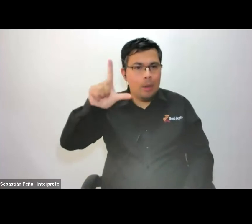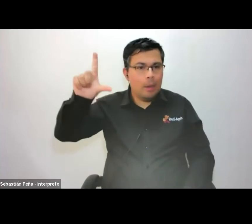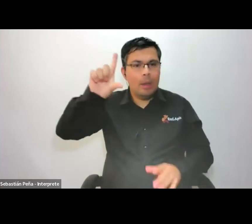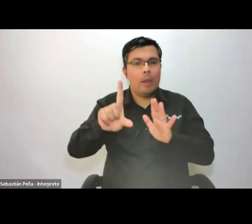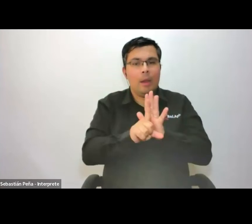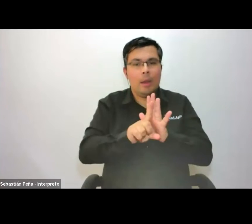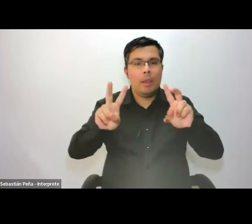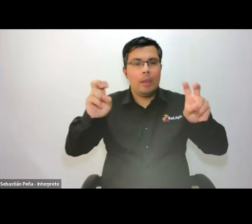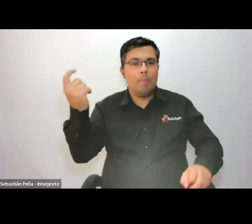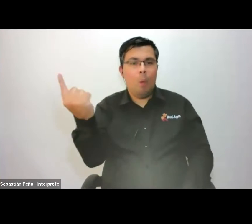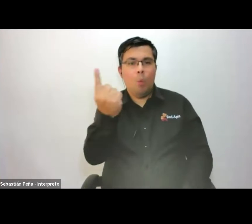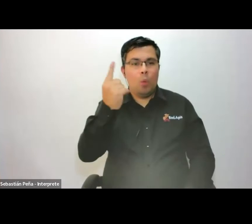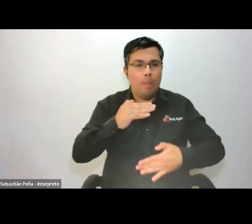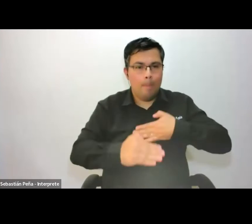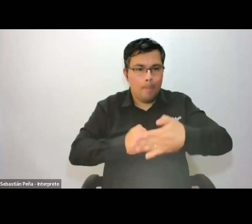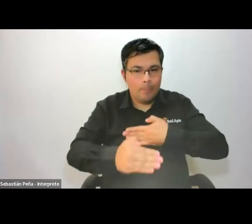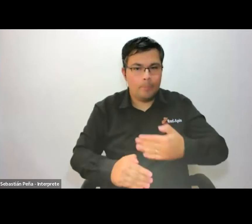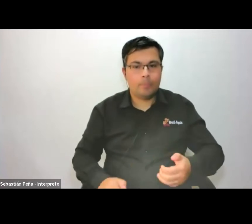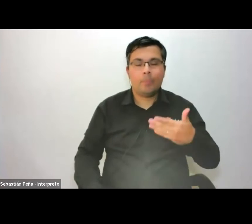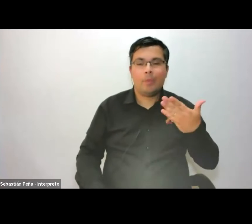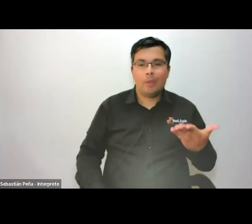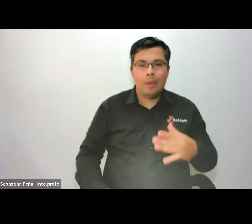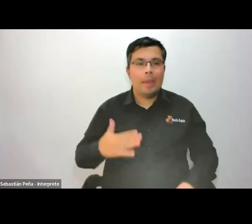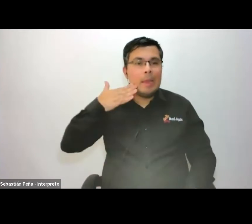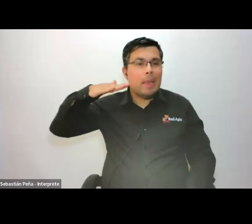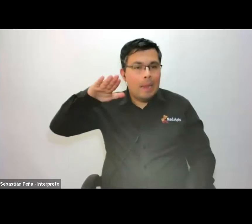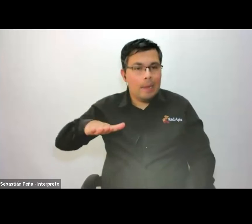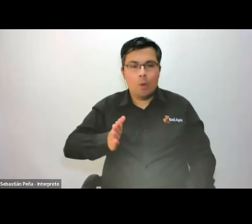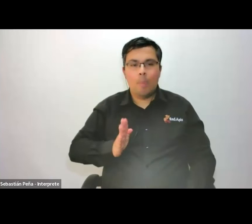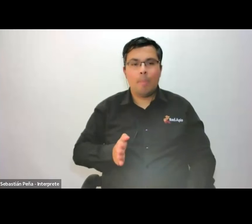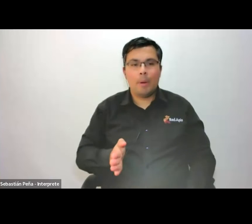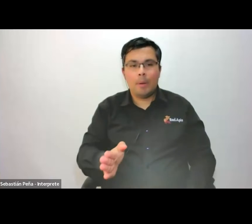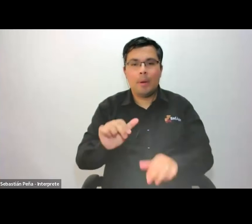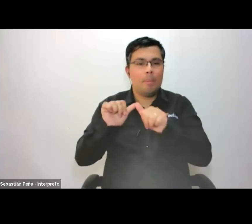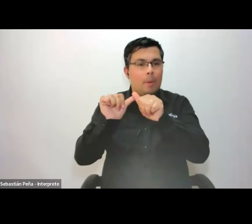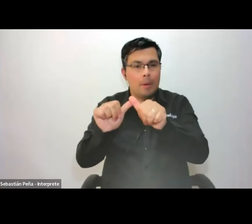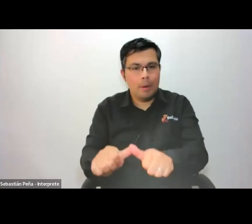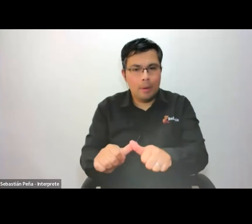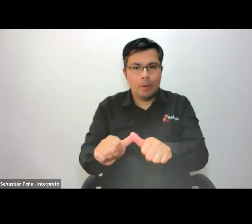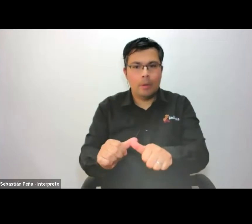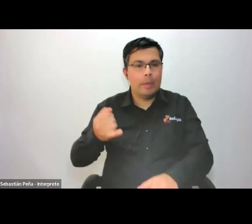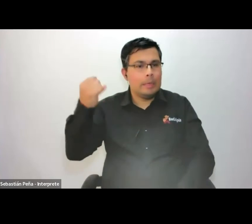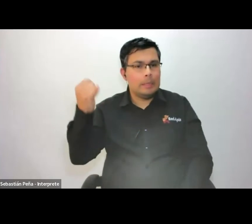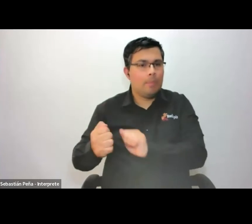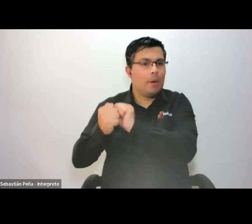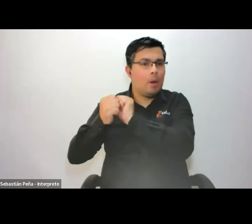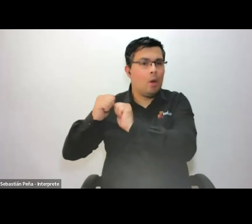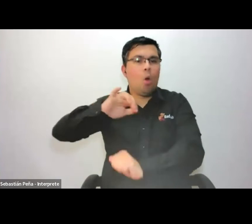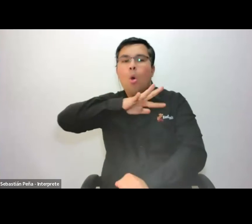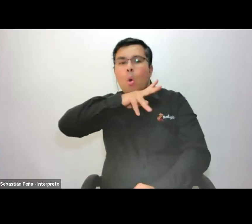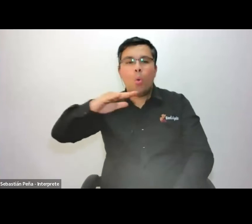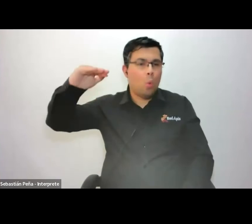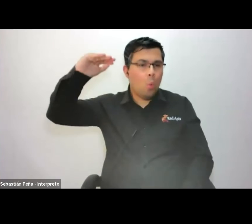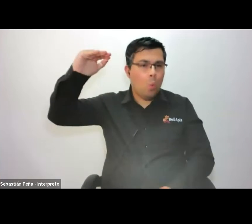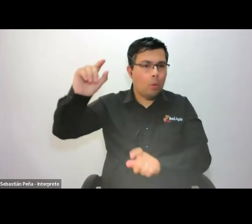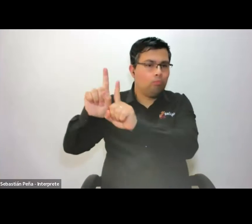progresiva. En la medida que el niño permanentemente está con un adulto desde esa perspectiva de sombra, no se está